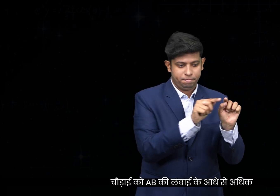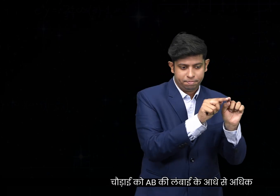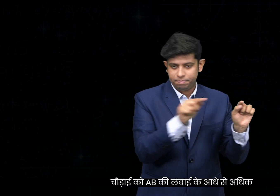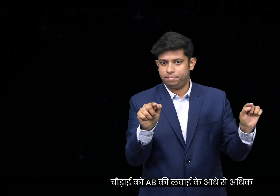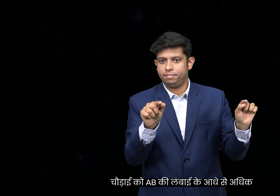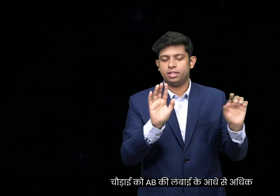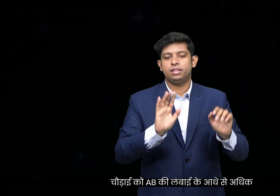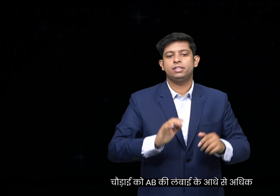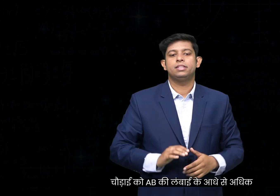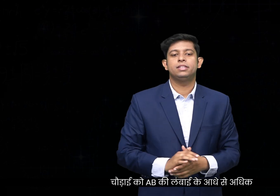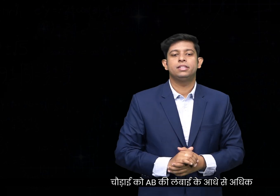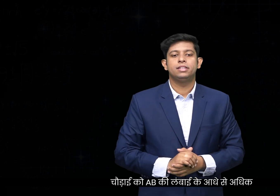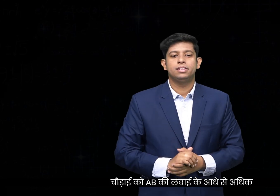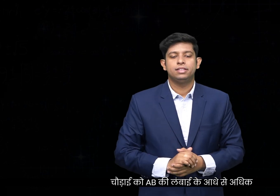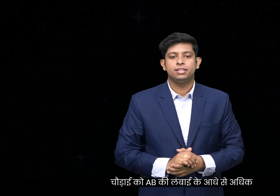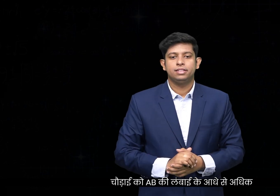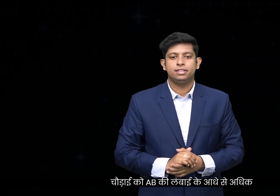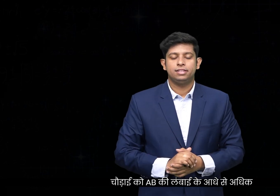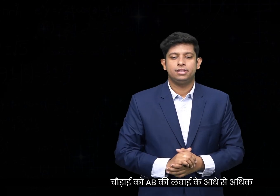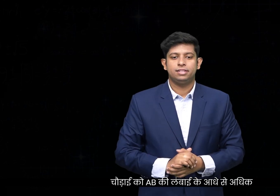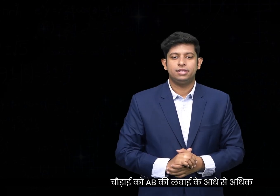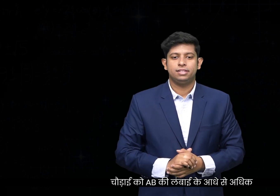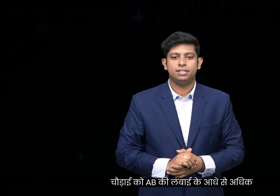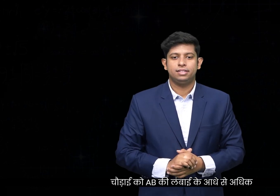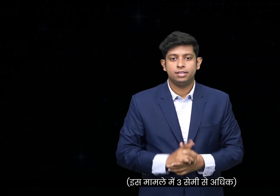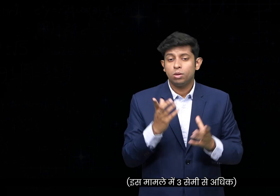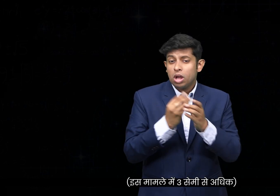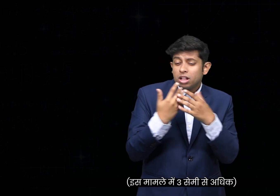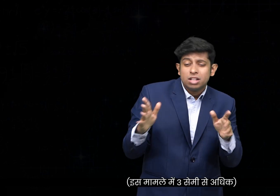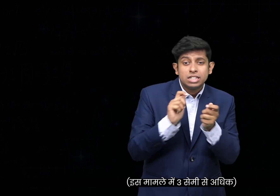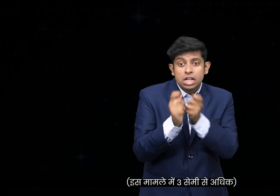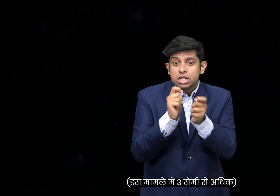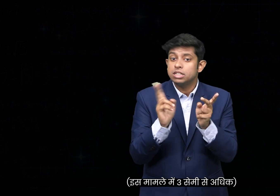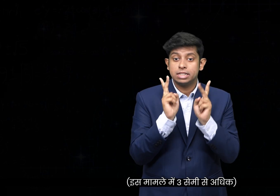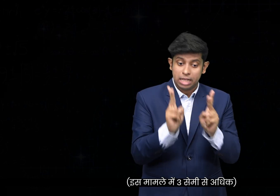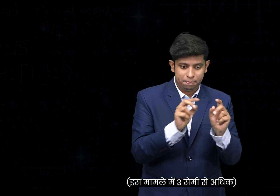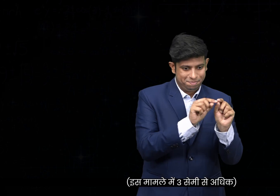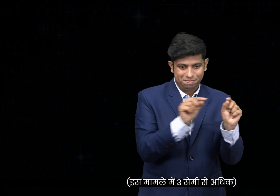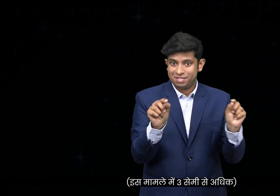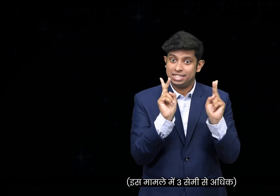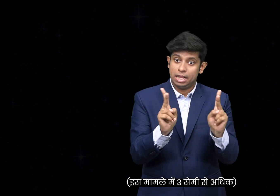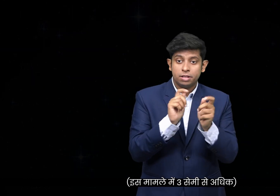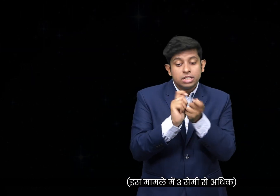को AB की लंबाई के आधे से अधिक, इस मामले में 3 सेमी से